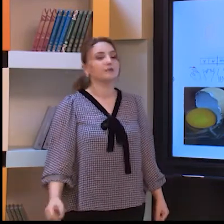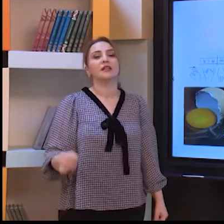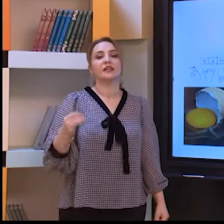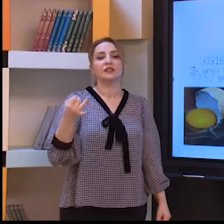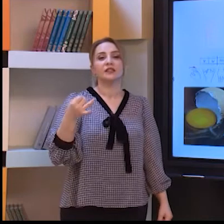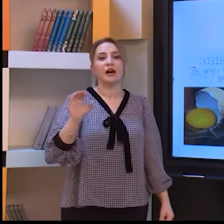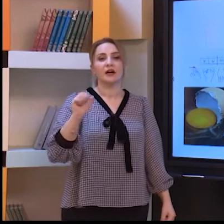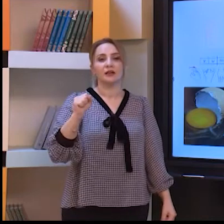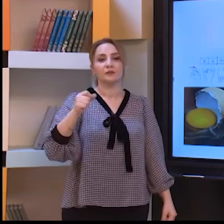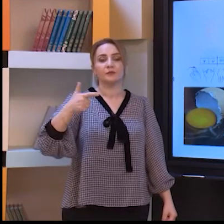Yağ.